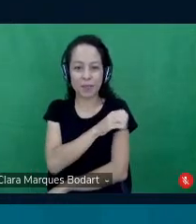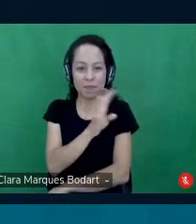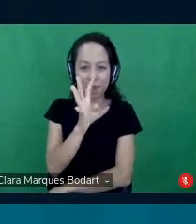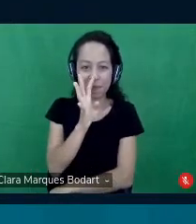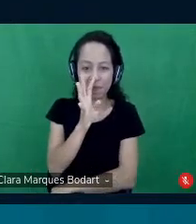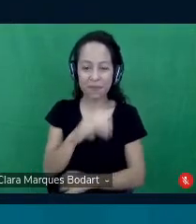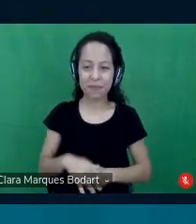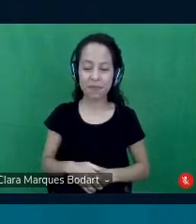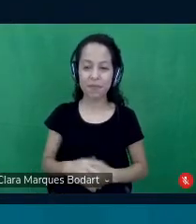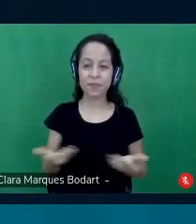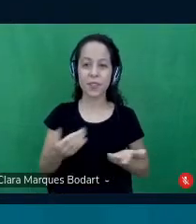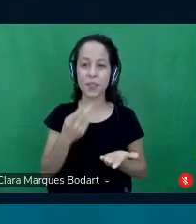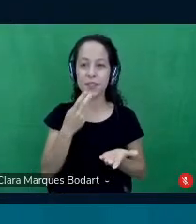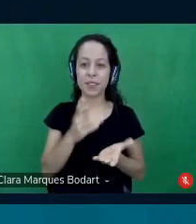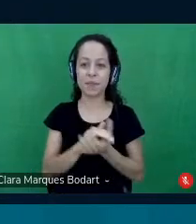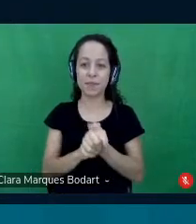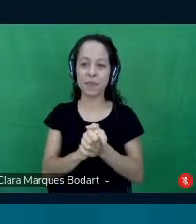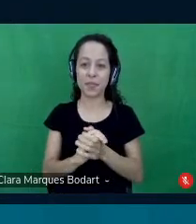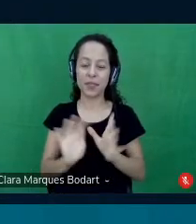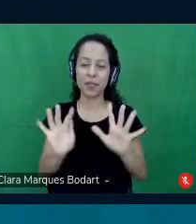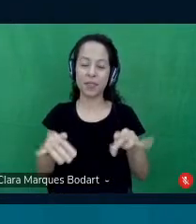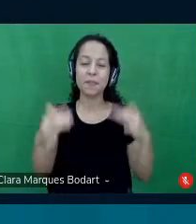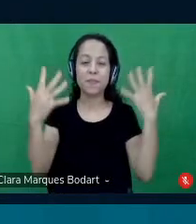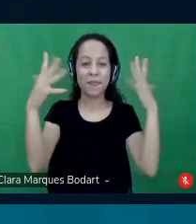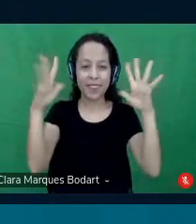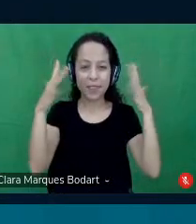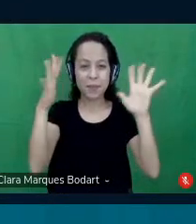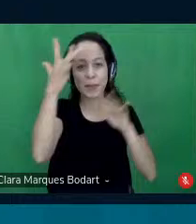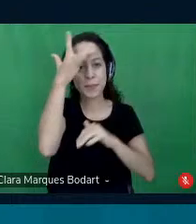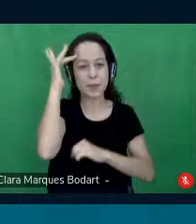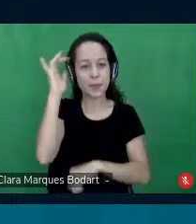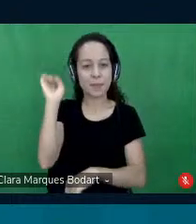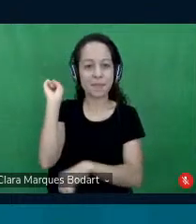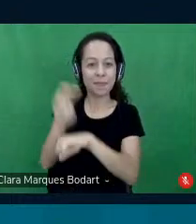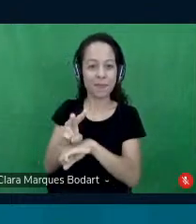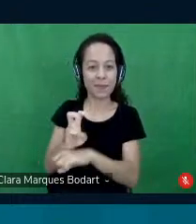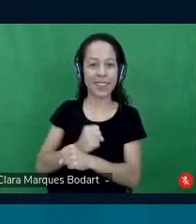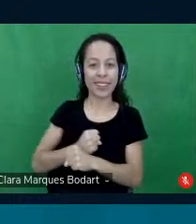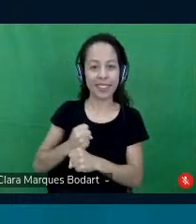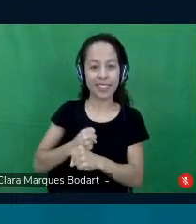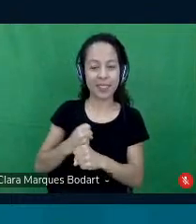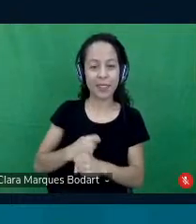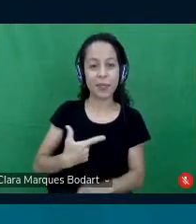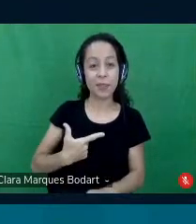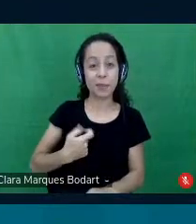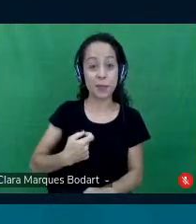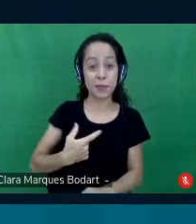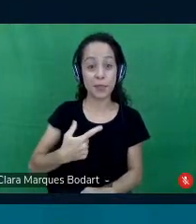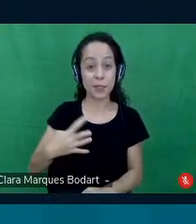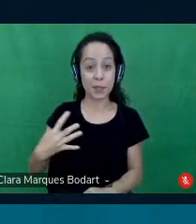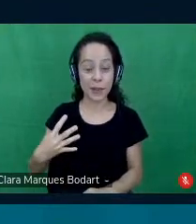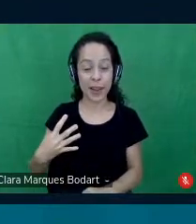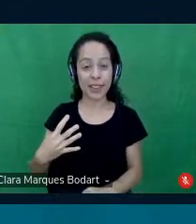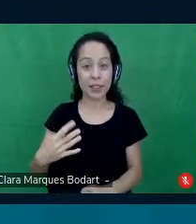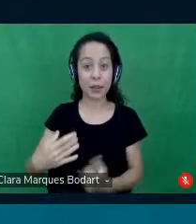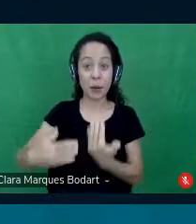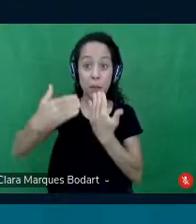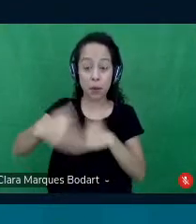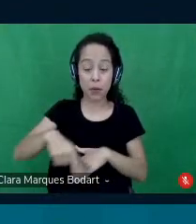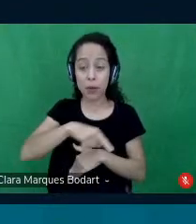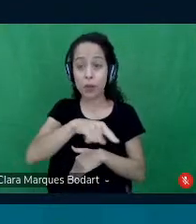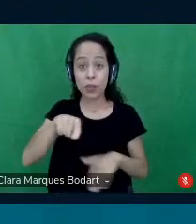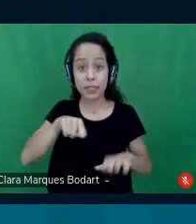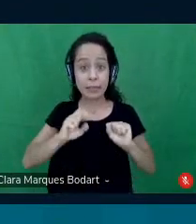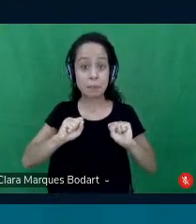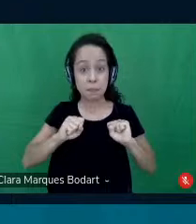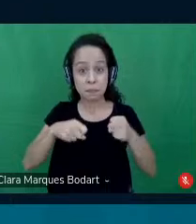para me despedir novamente, parabéns aos ingressantes da turma de 2024 por terem vivido esse ano conosco, compartilhado esse